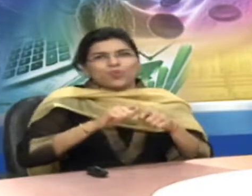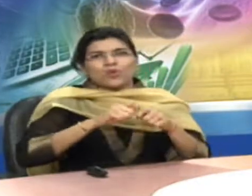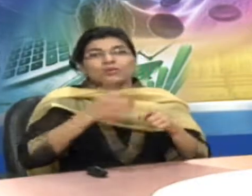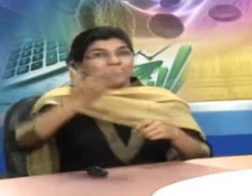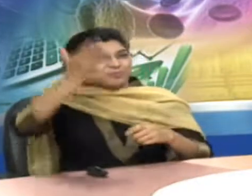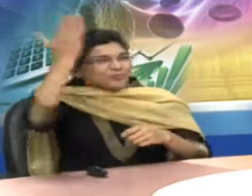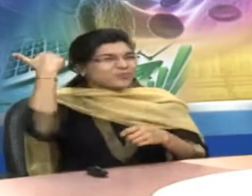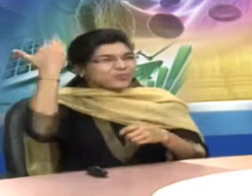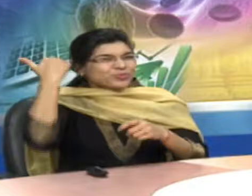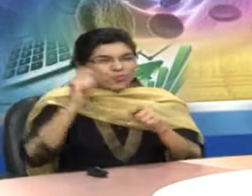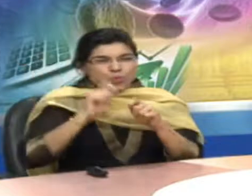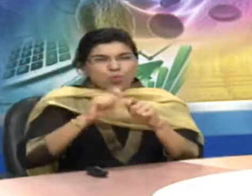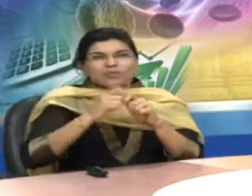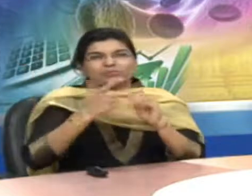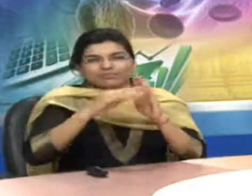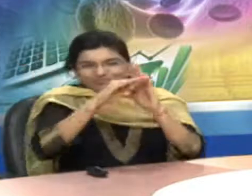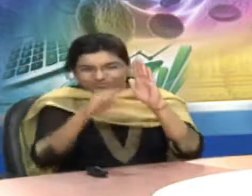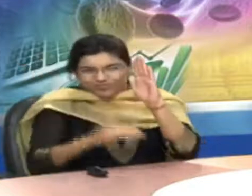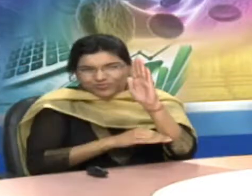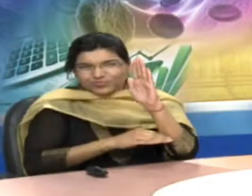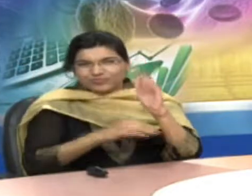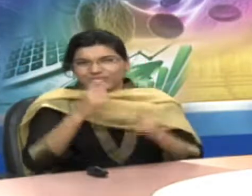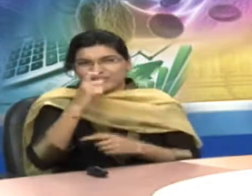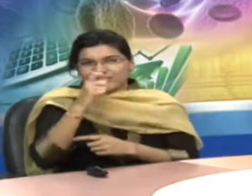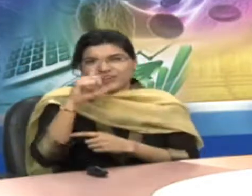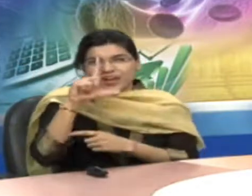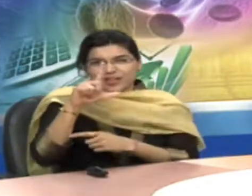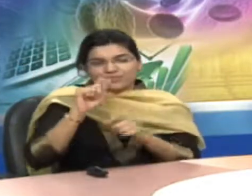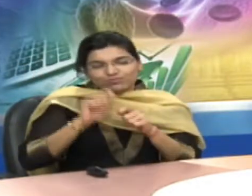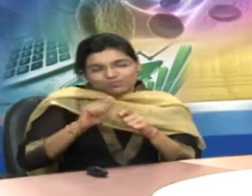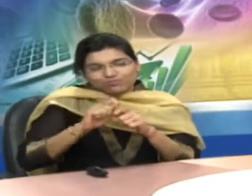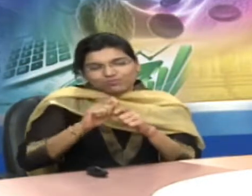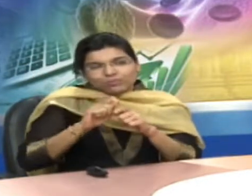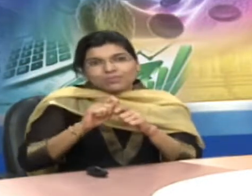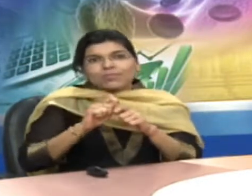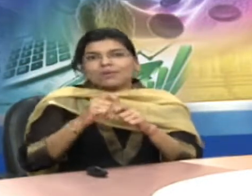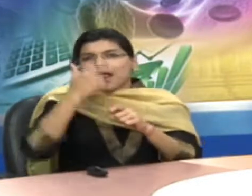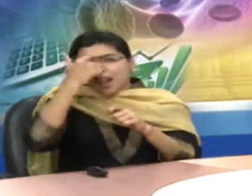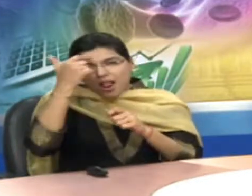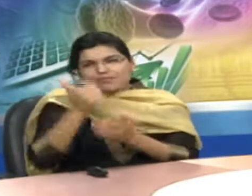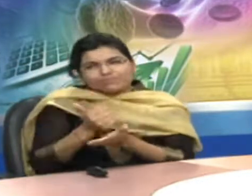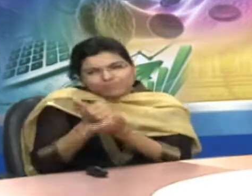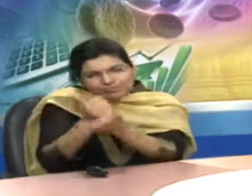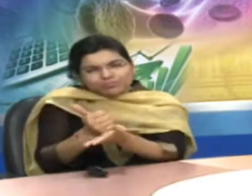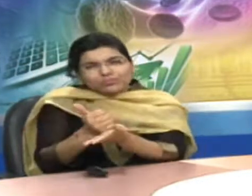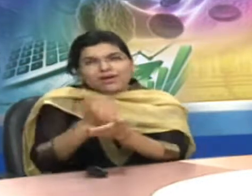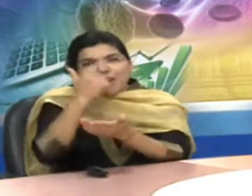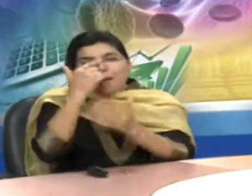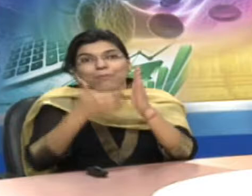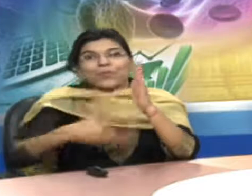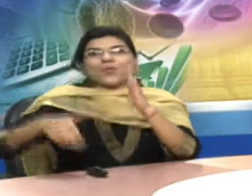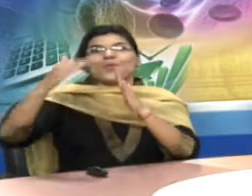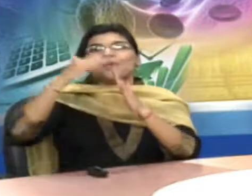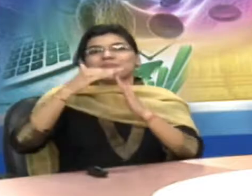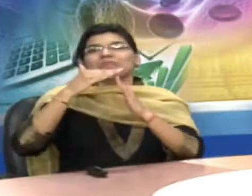And it was indeed his good luck that he is managing all the work himself.